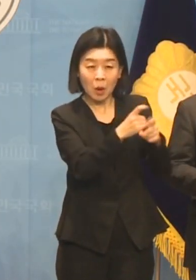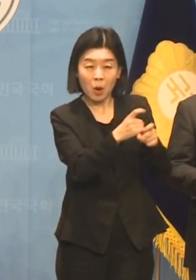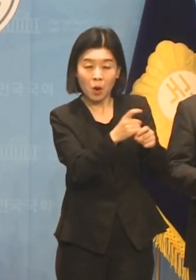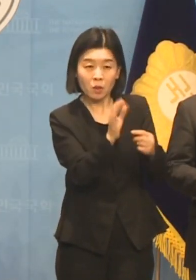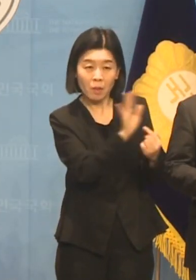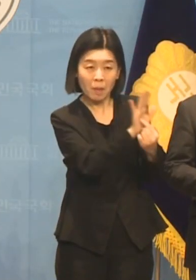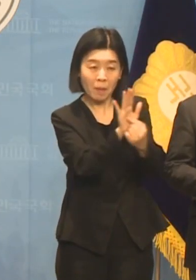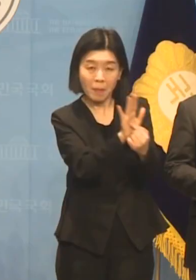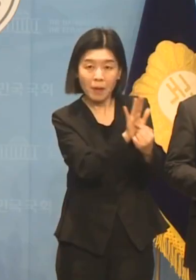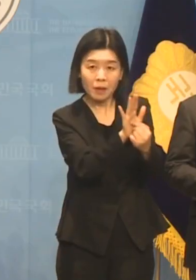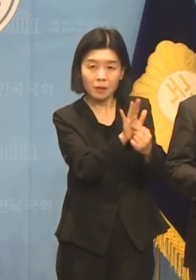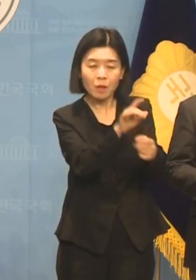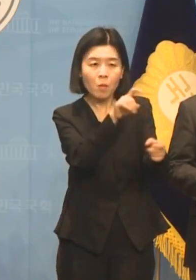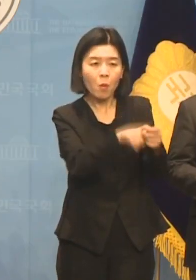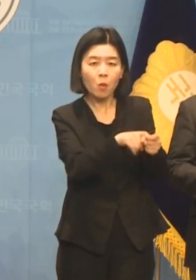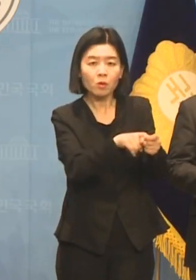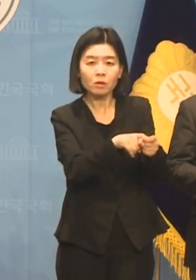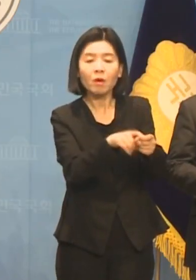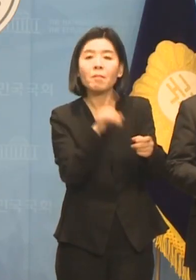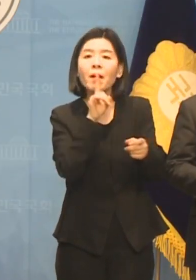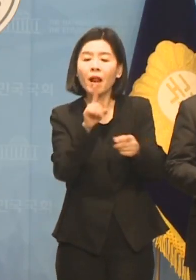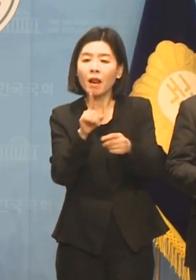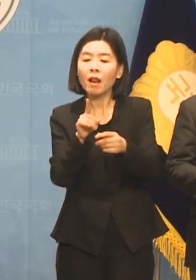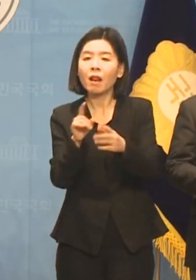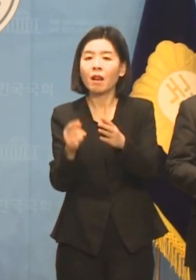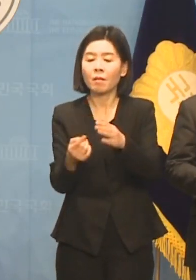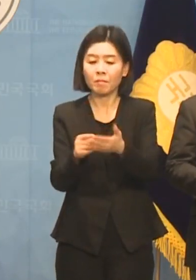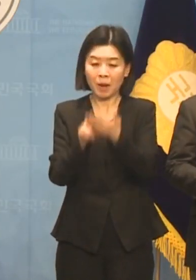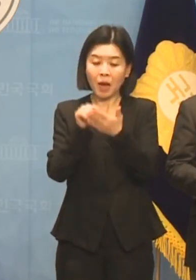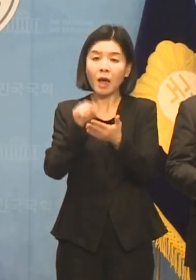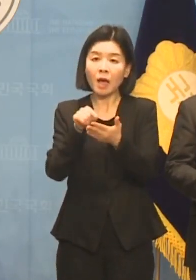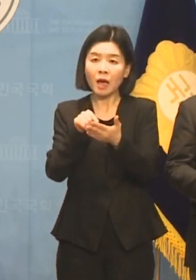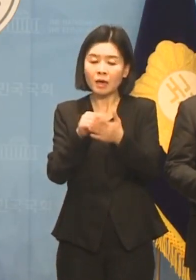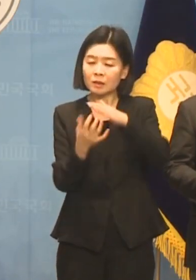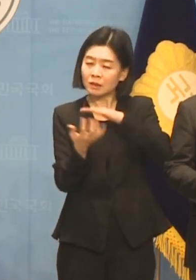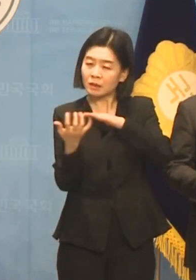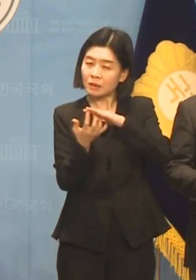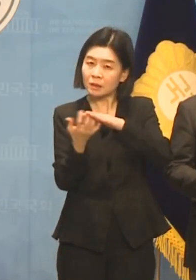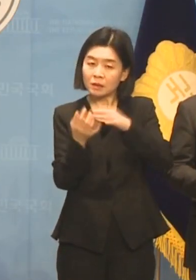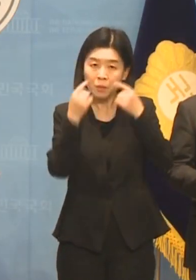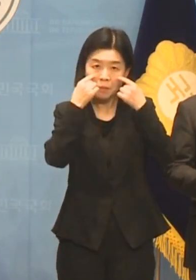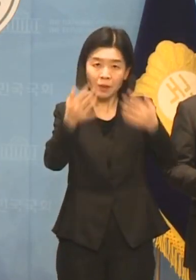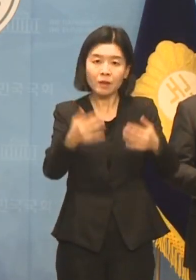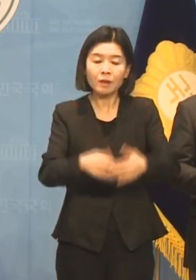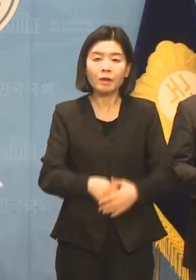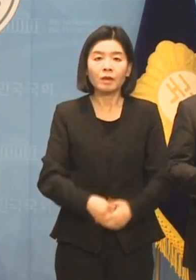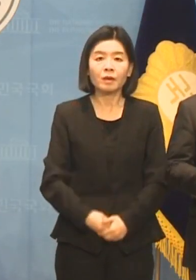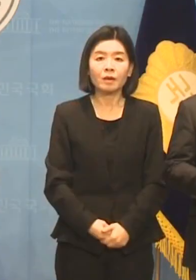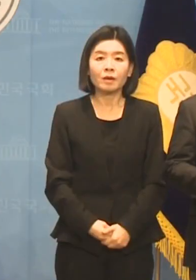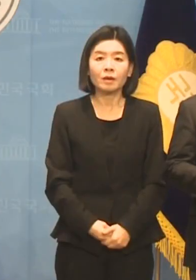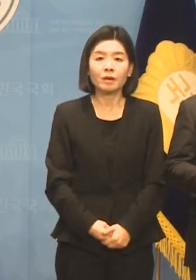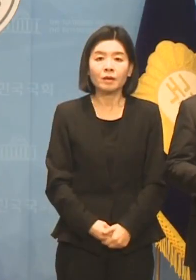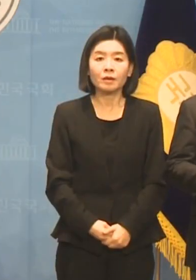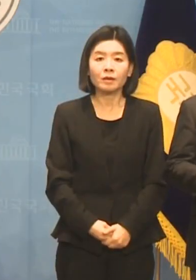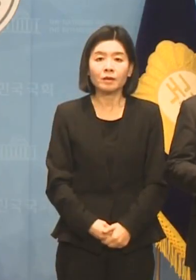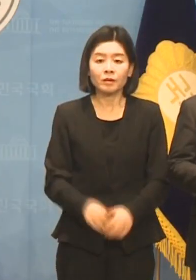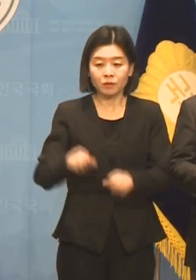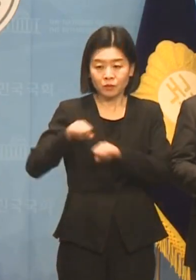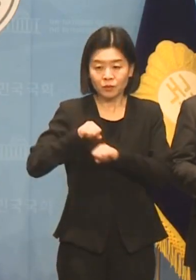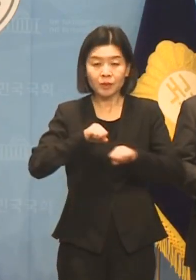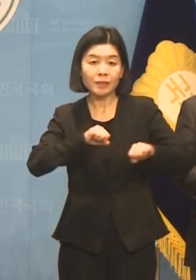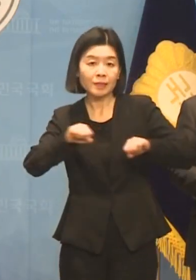노출시키는 것이 목적이라는 발언이 나올 정도로 그 의도가 명확했습니다. 당시 작전에